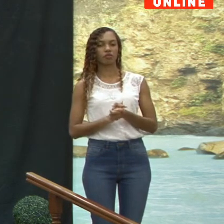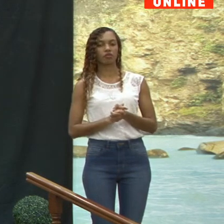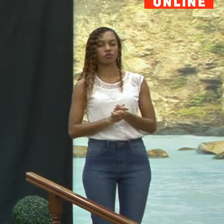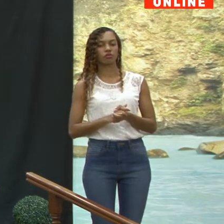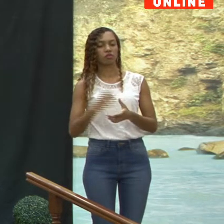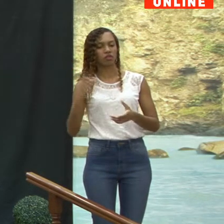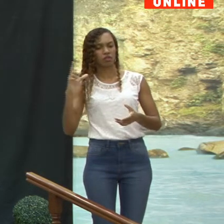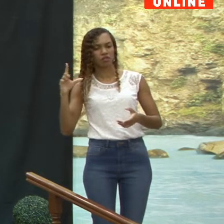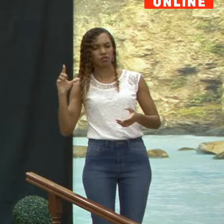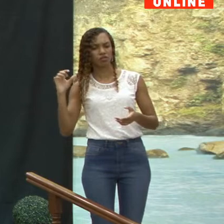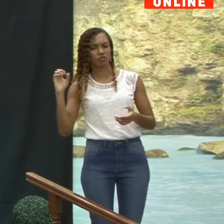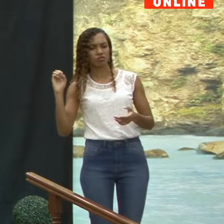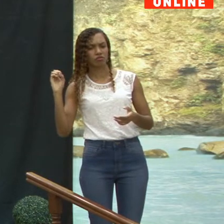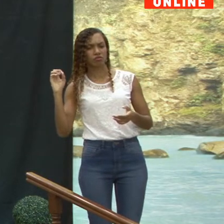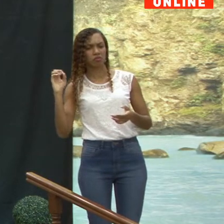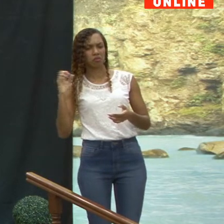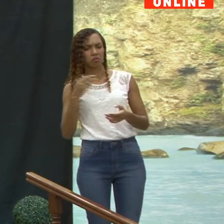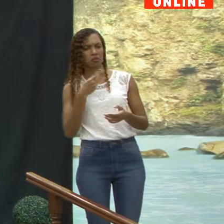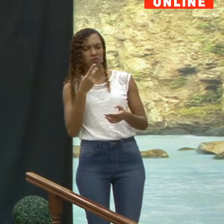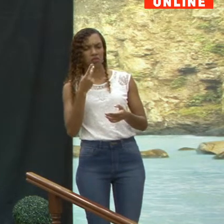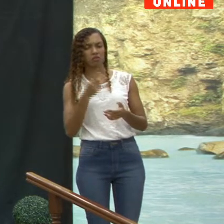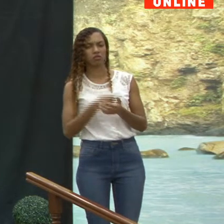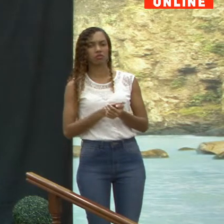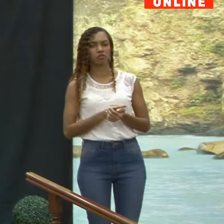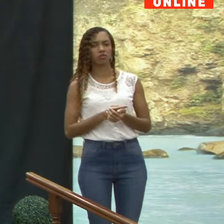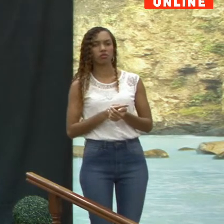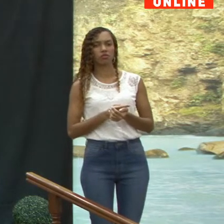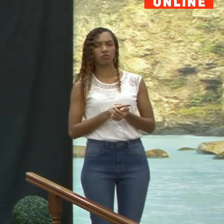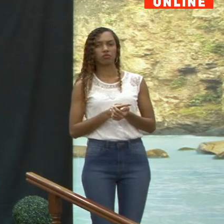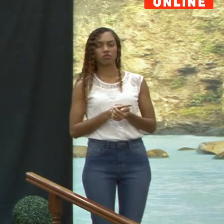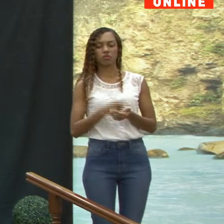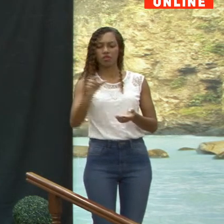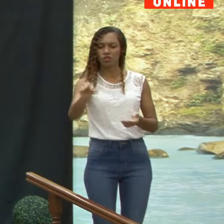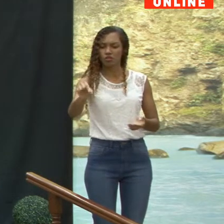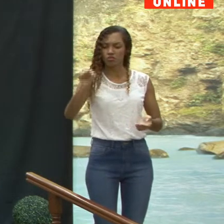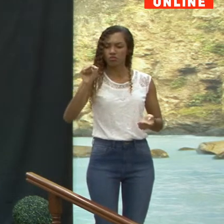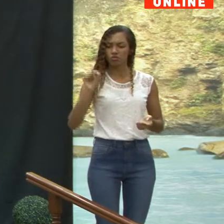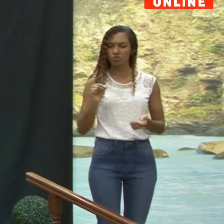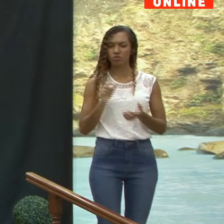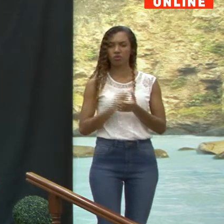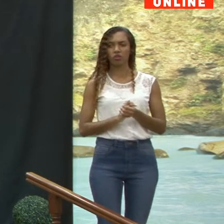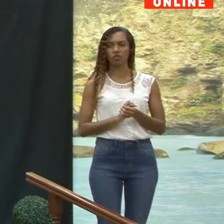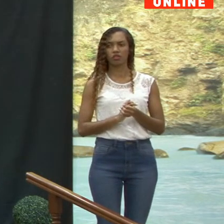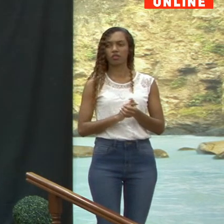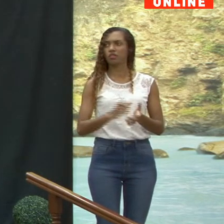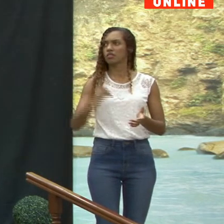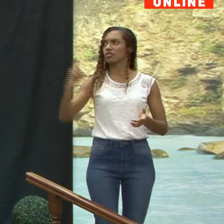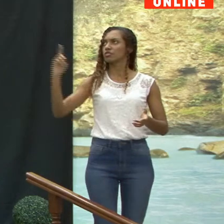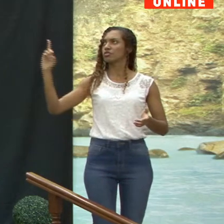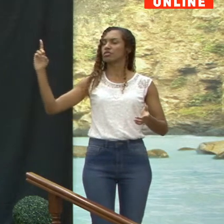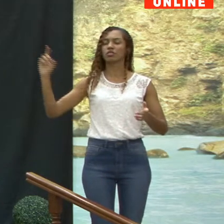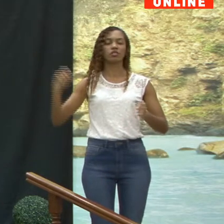onde você quer ir. Se para a direita, eu vou para a esquerda. Se for para a esquerda, eu vou para a direita. Escolhe.